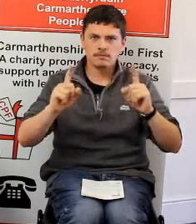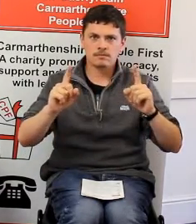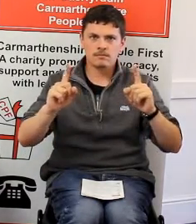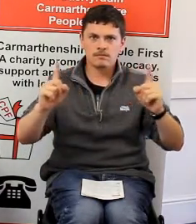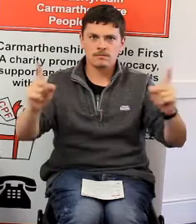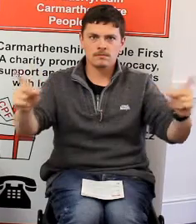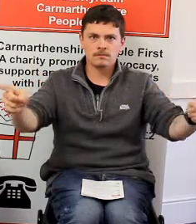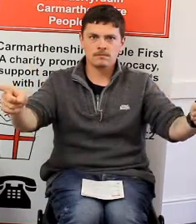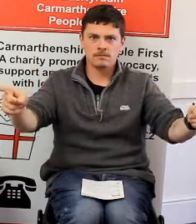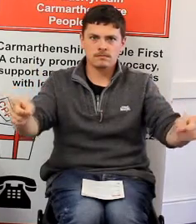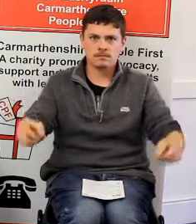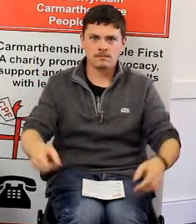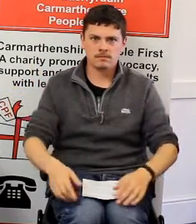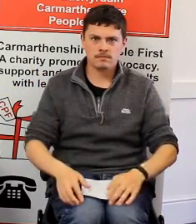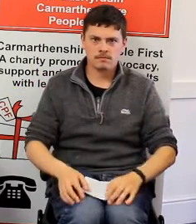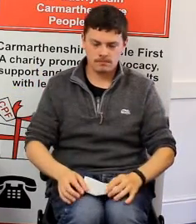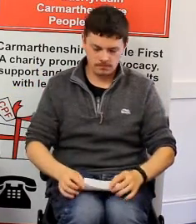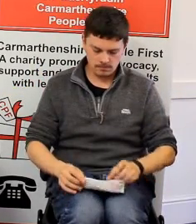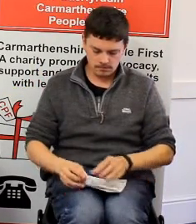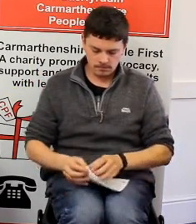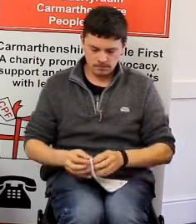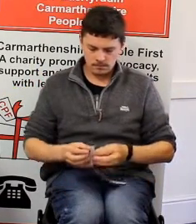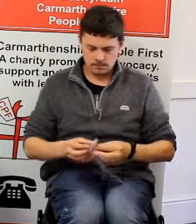I ddod yn hyfforddwyr.